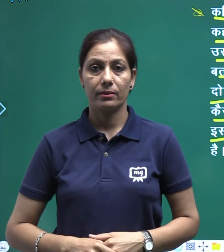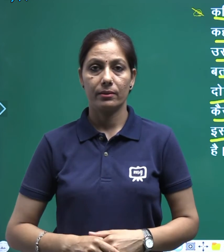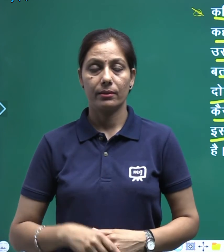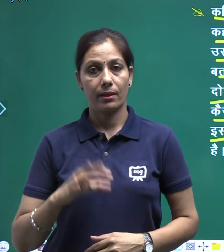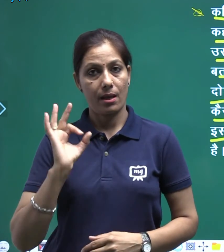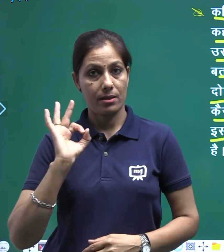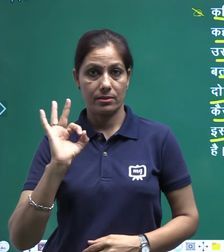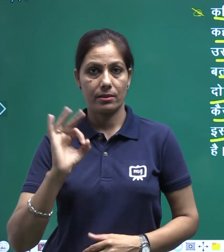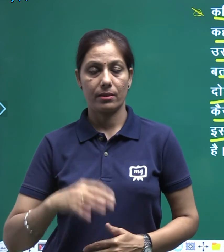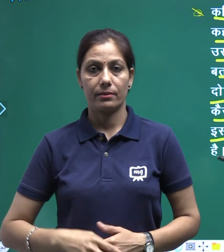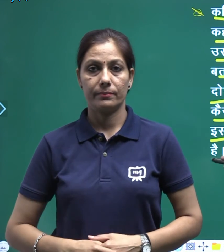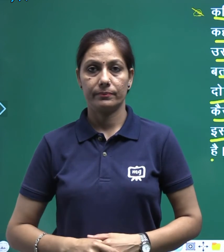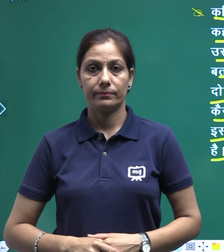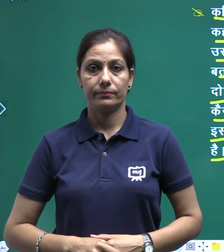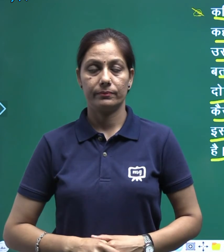अच्छी बात है।